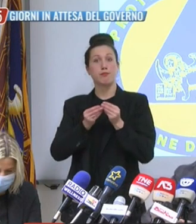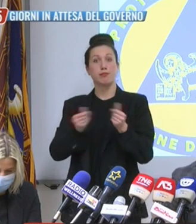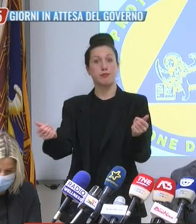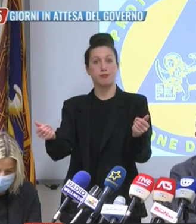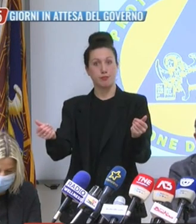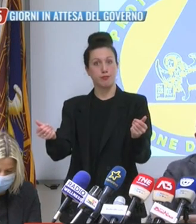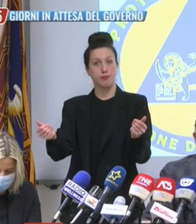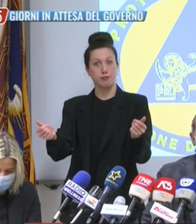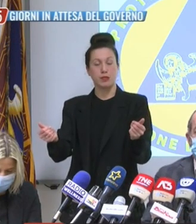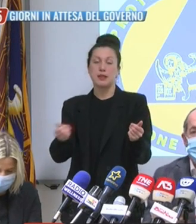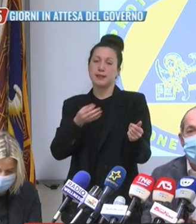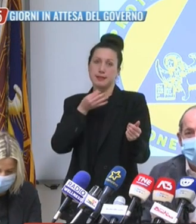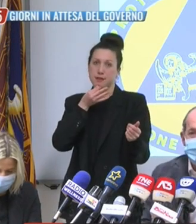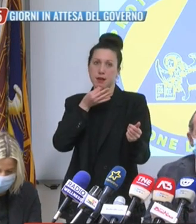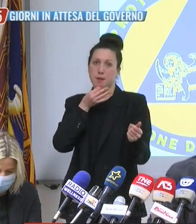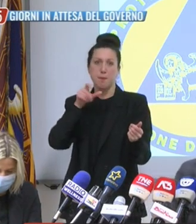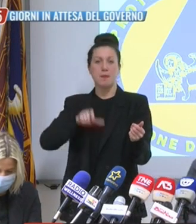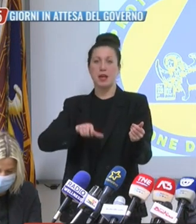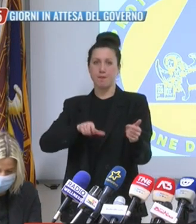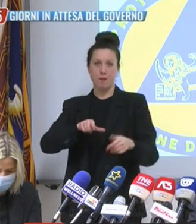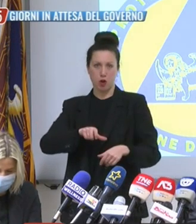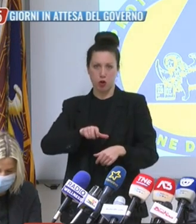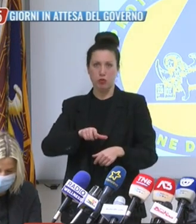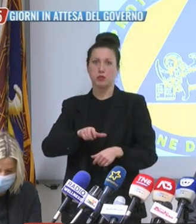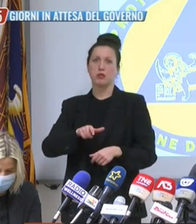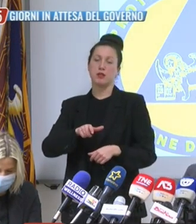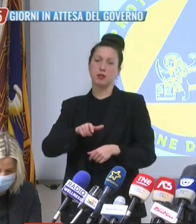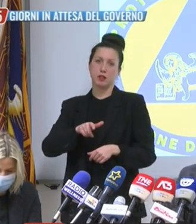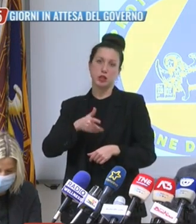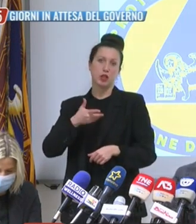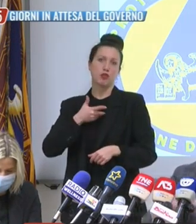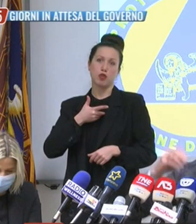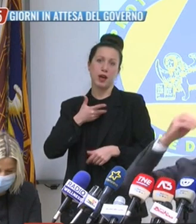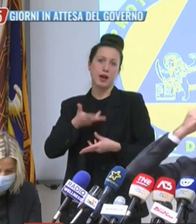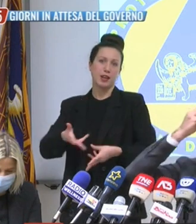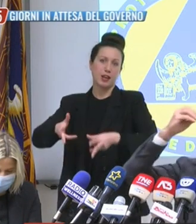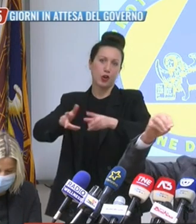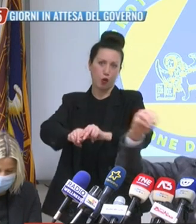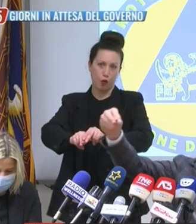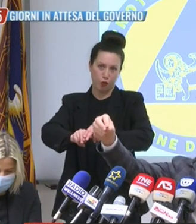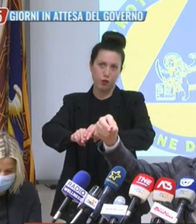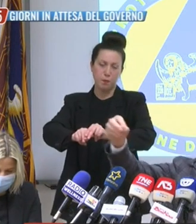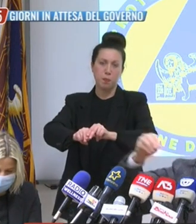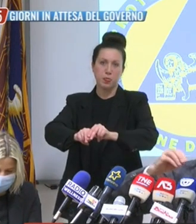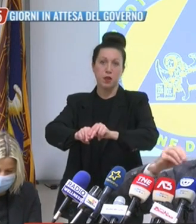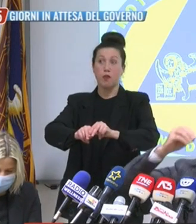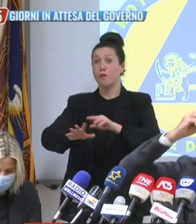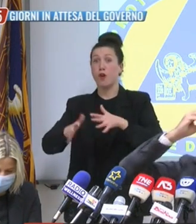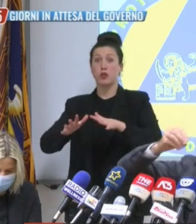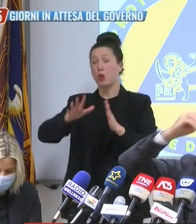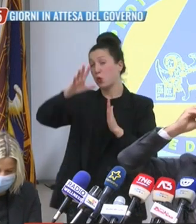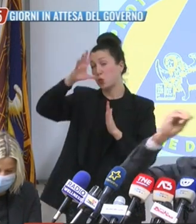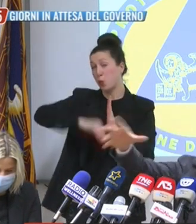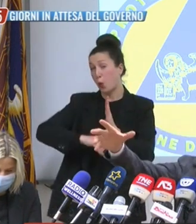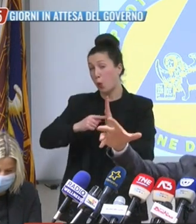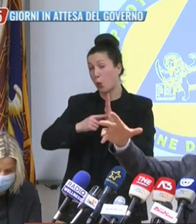non sarà più un DPCM. A ripresa, dopo non necessariamente deve riproporre tutte le misure, ma comunque ci sarà qualche misura marginale,